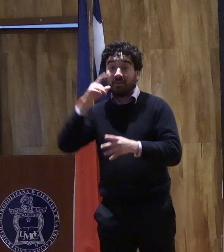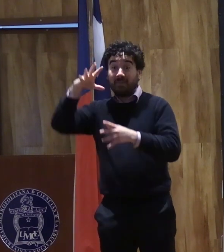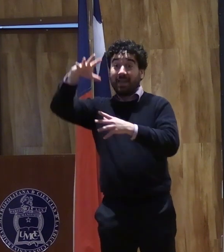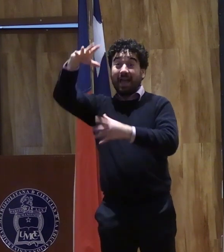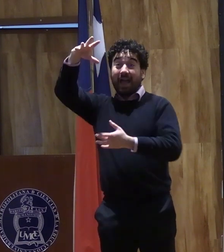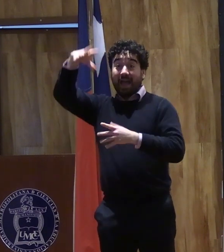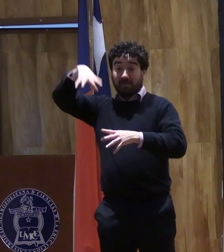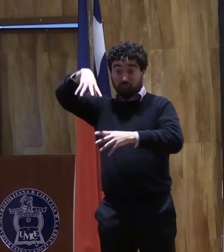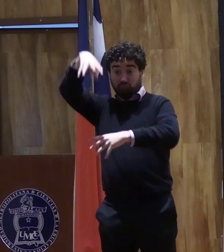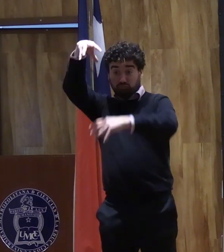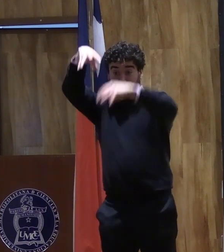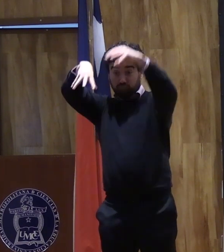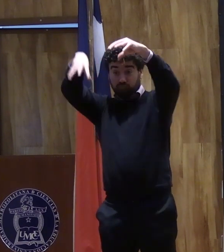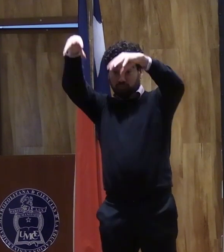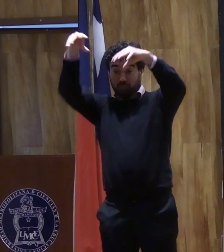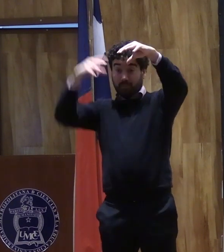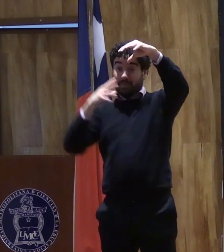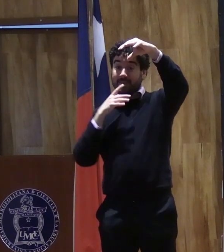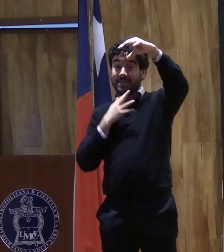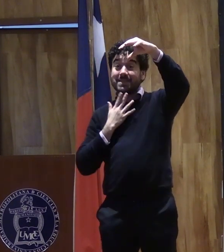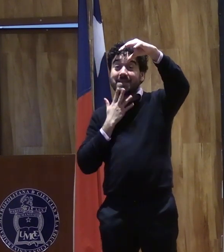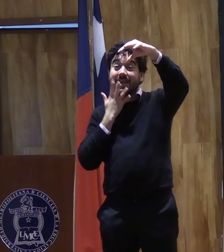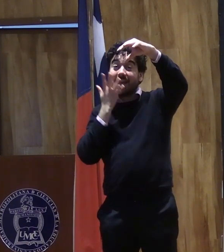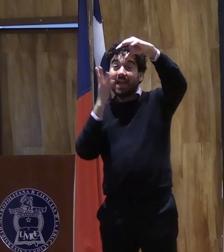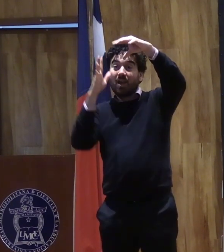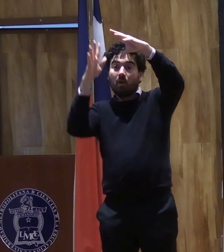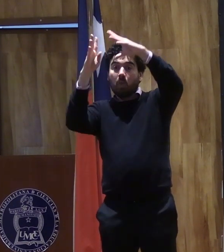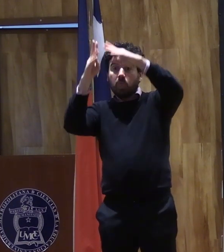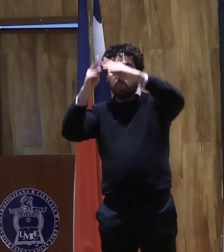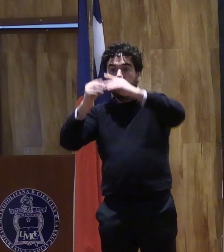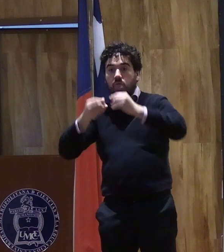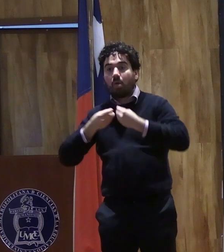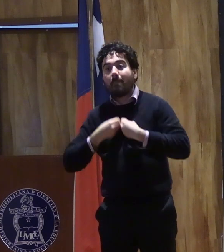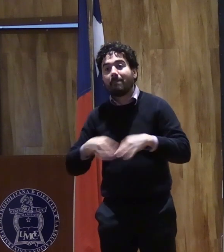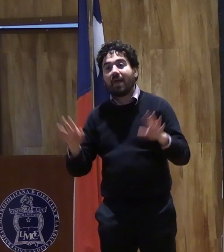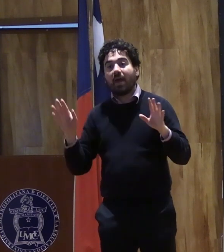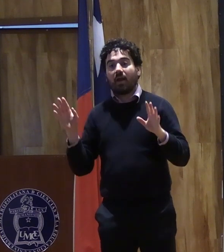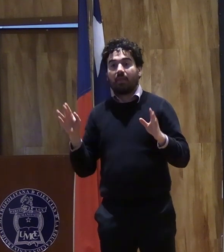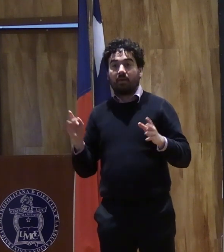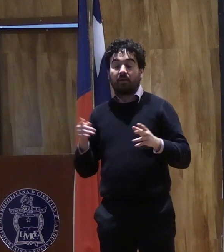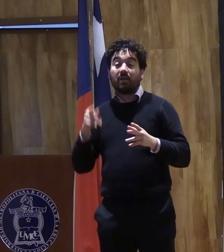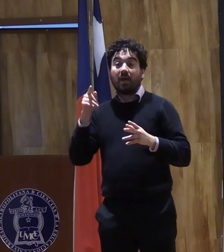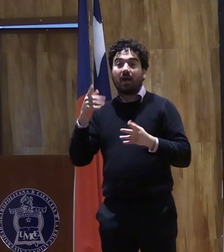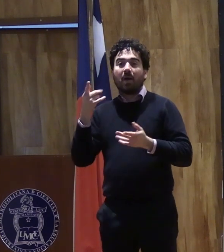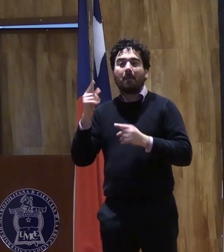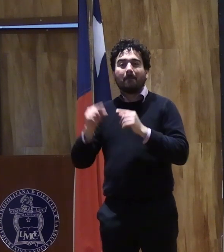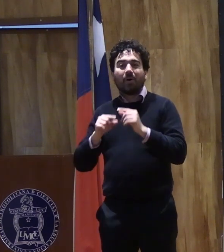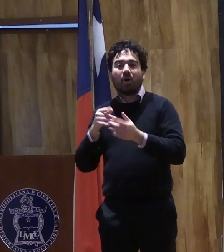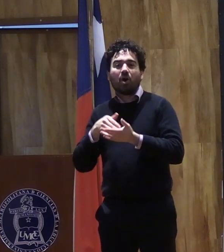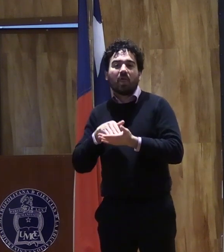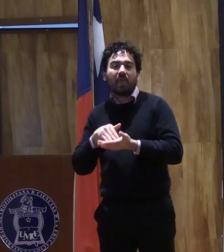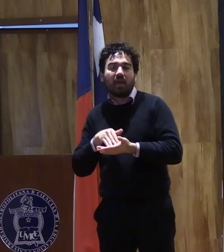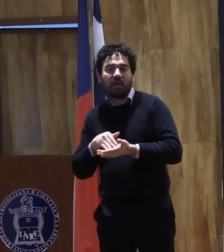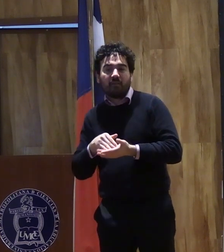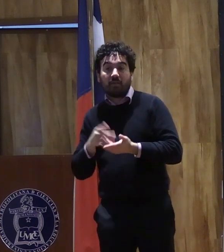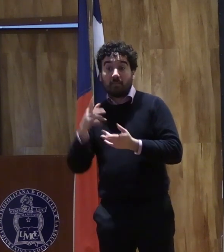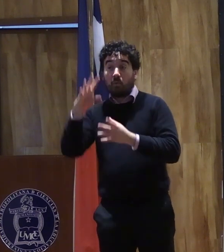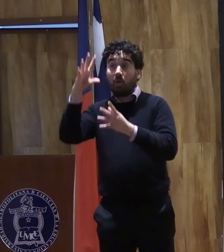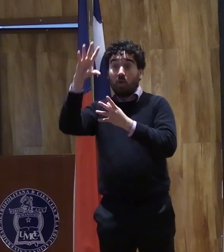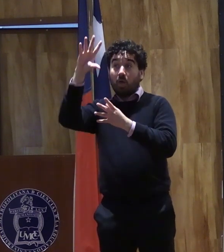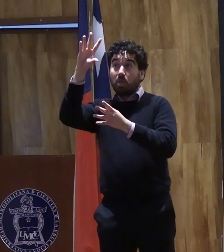pierdan, tal vez aquí no tanto, porque si un glaciar se debilita, si un glaciar